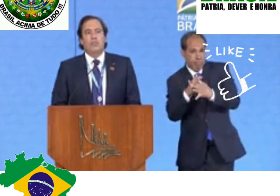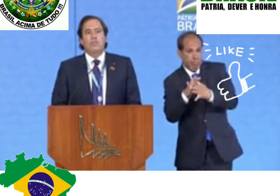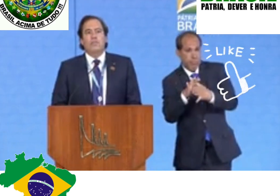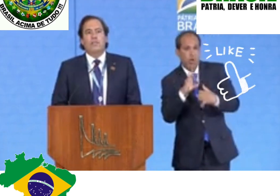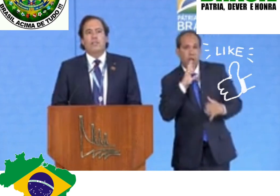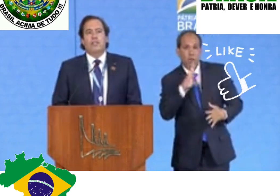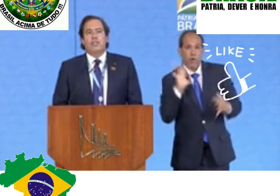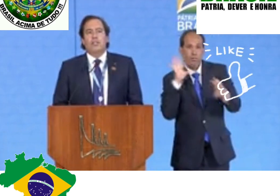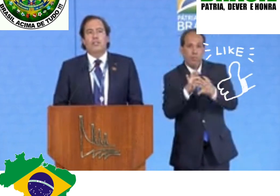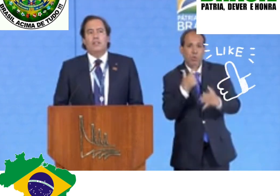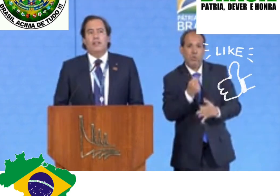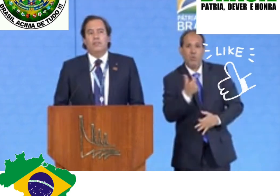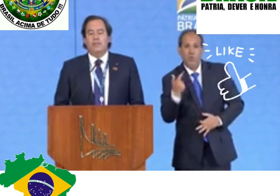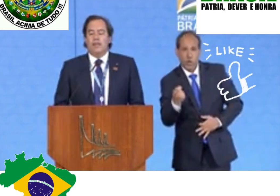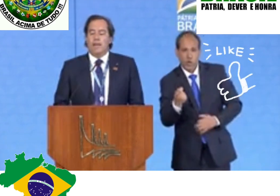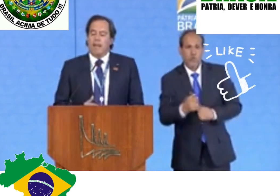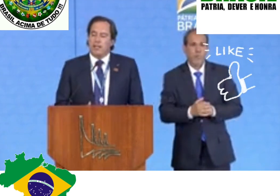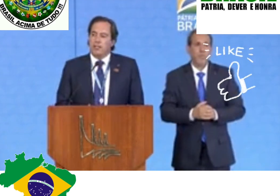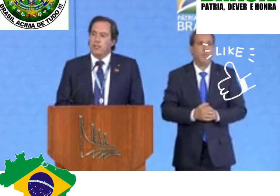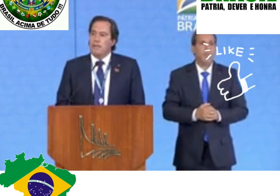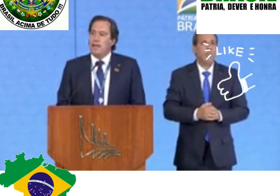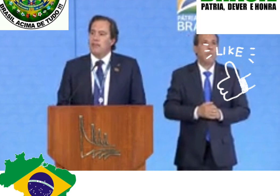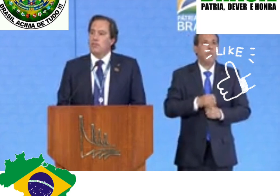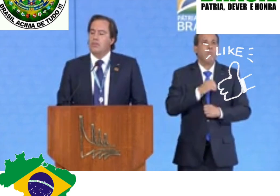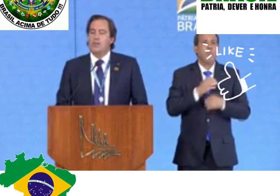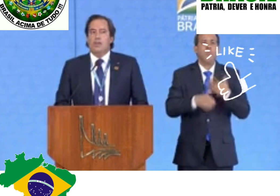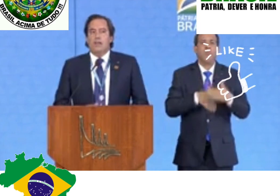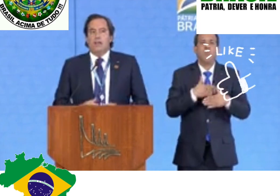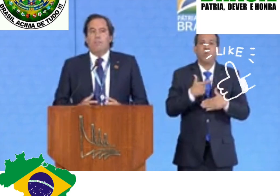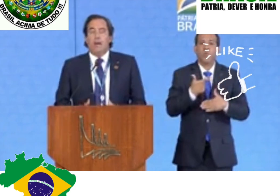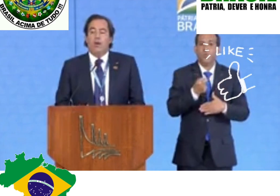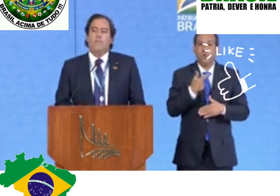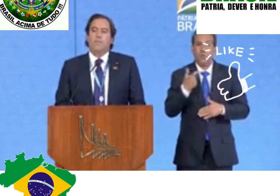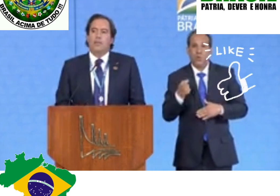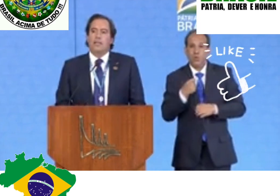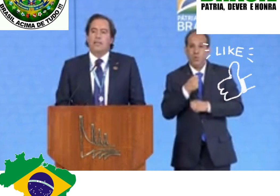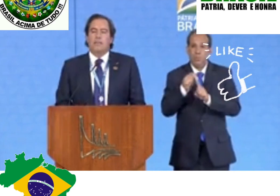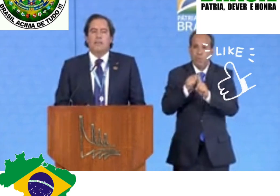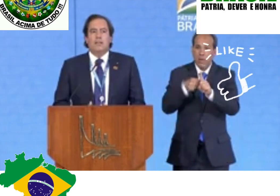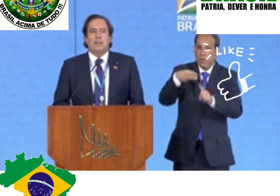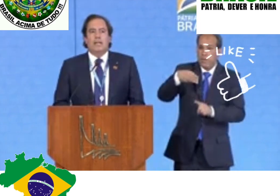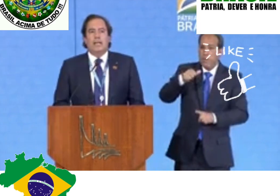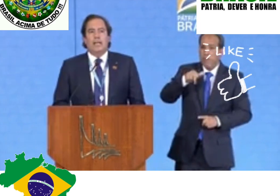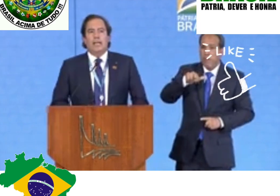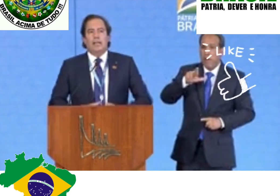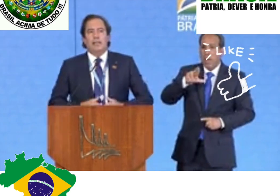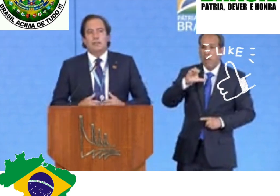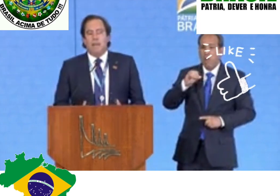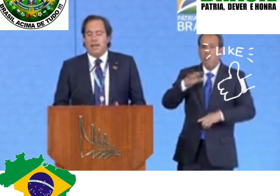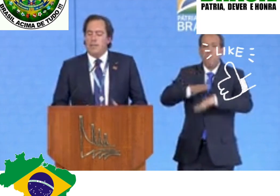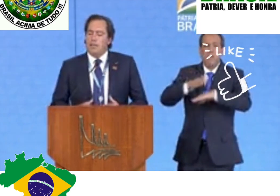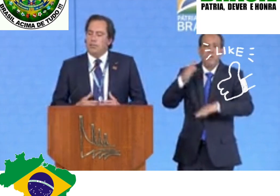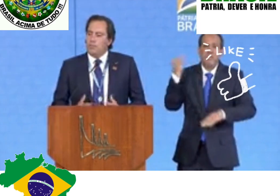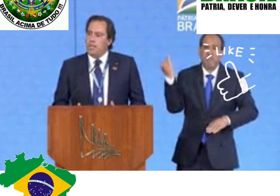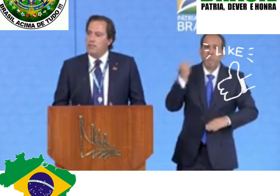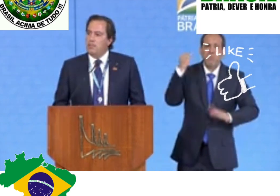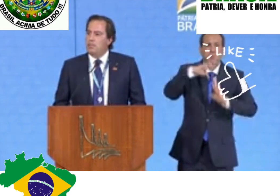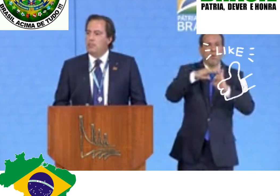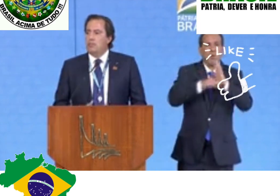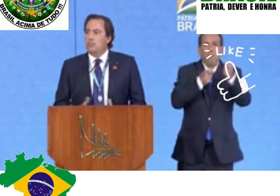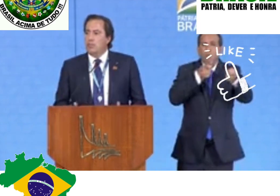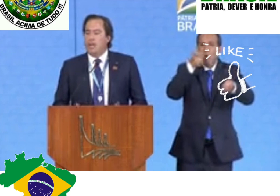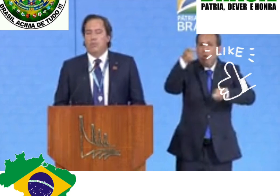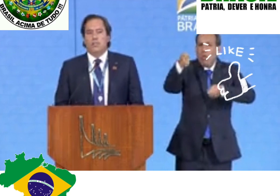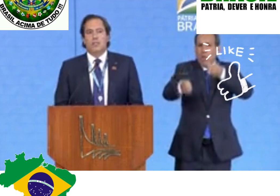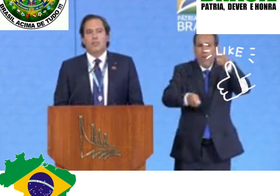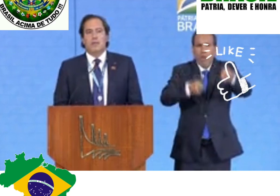Em 2020, a gente teve, a partir de março, o maior programa de pagamentos de